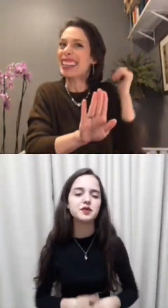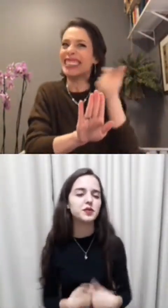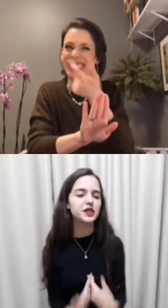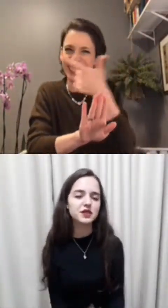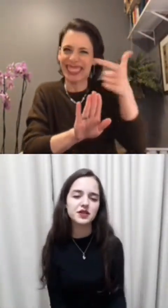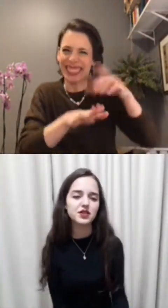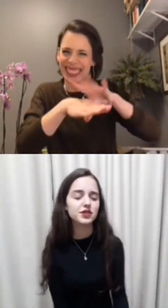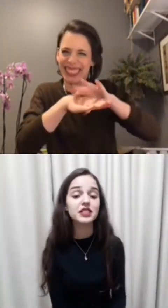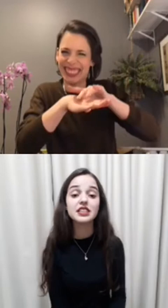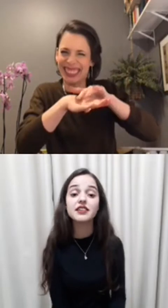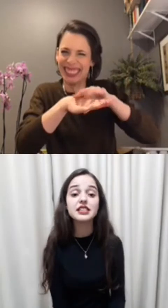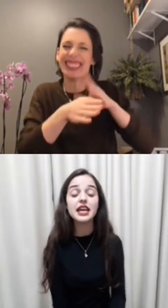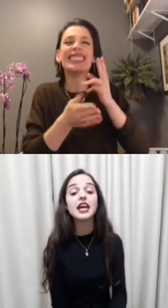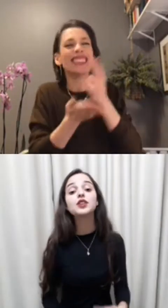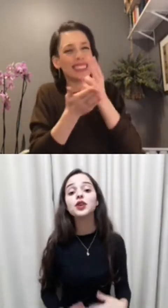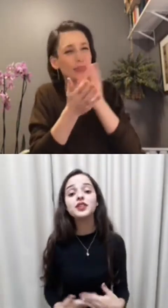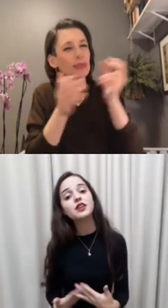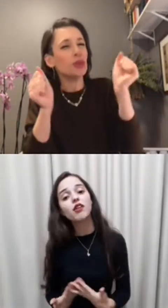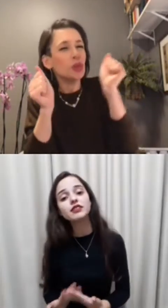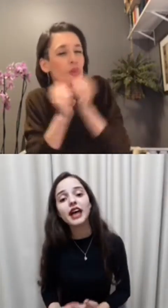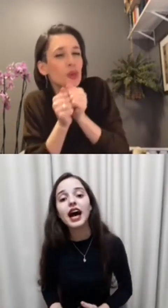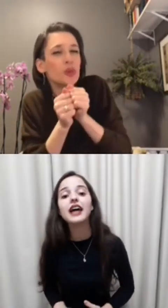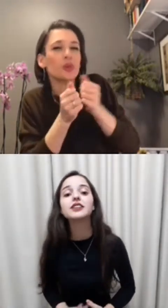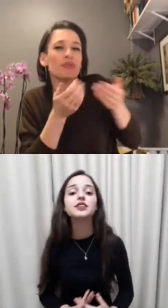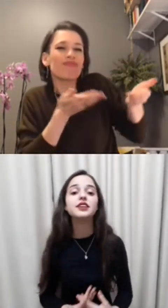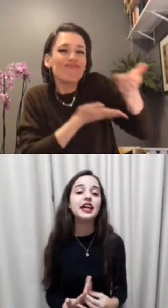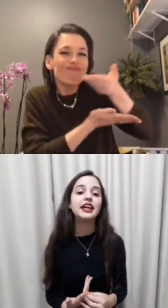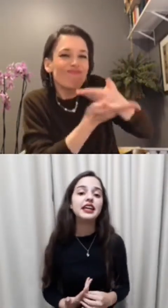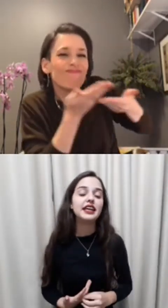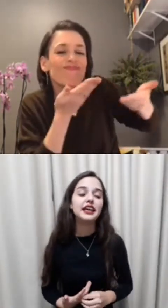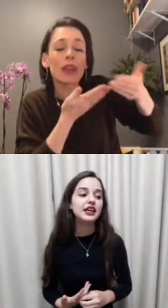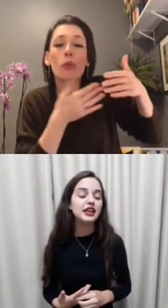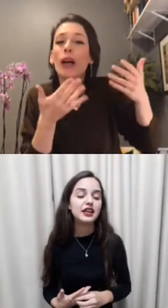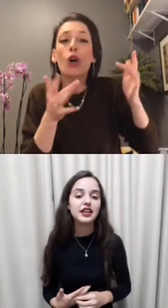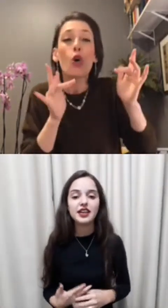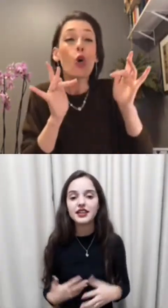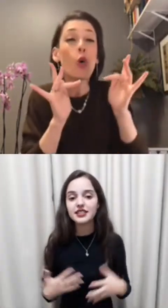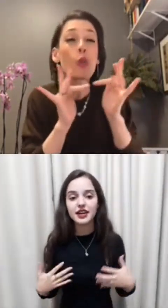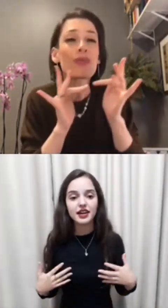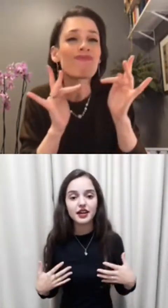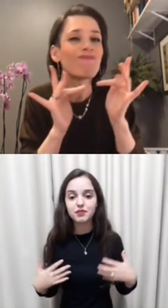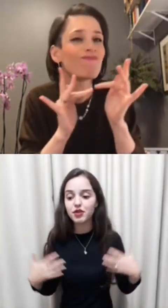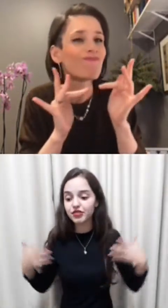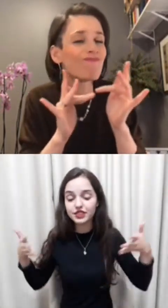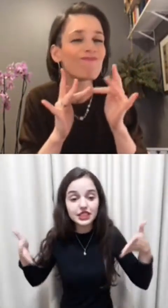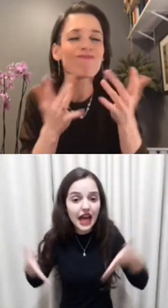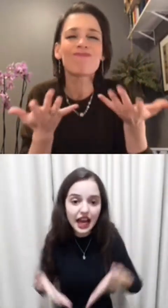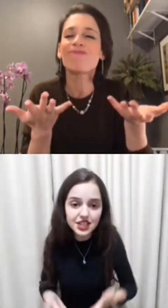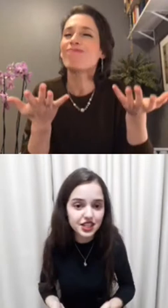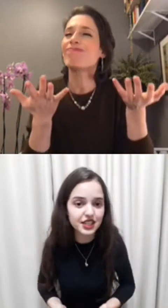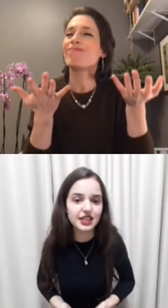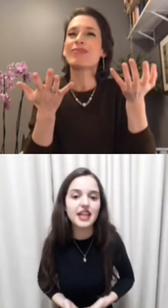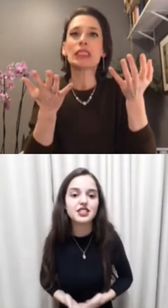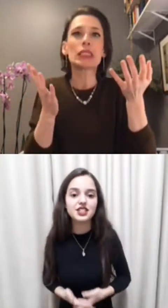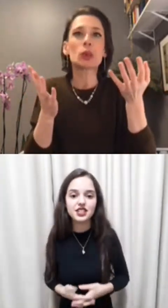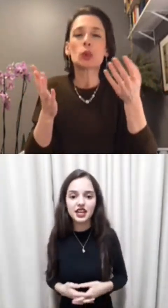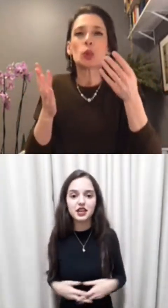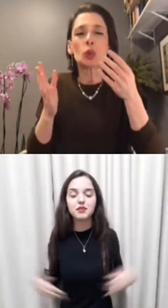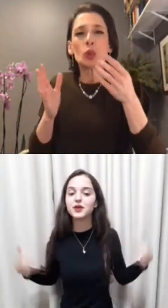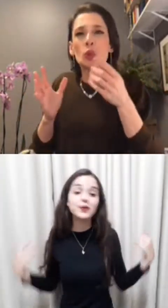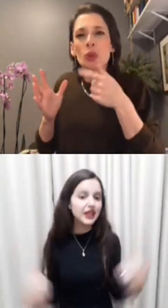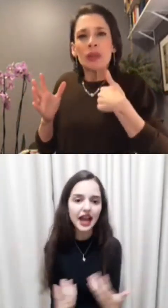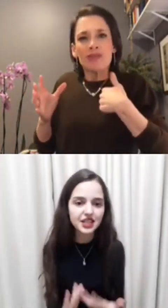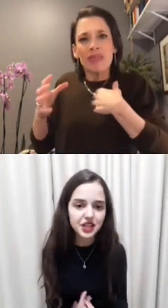fazemos muitas coisas juntas. Então, assim, todo esse contato e essa profundidade, né, que a gente tem